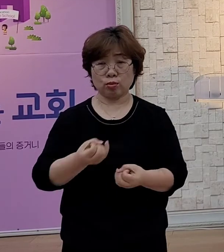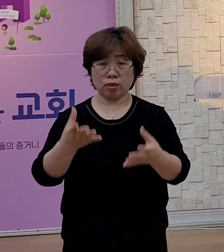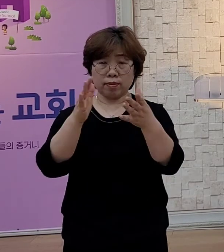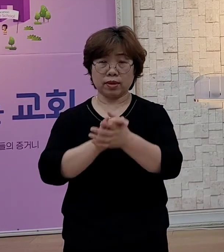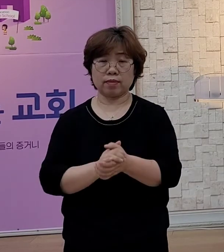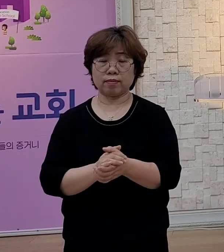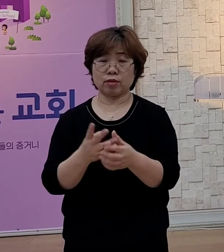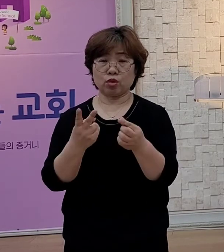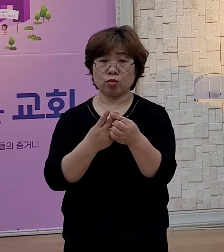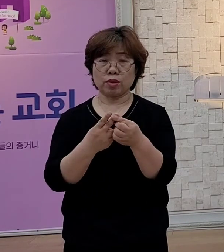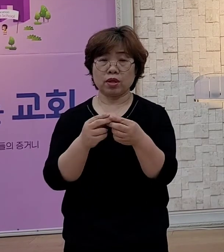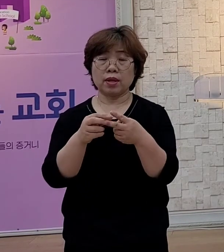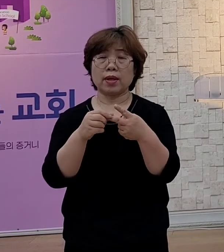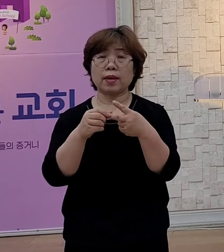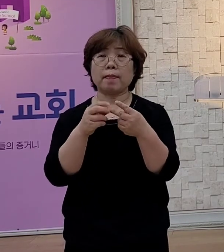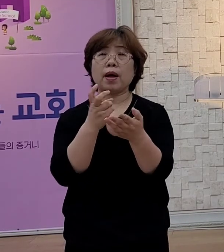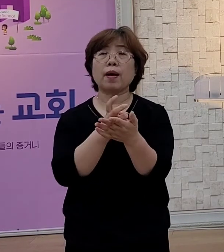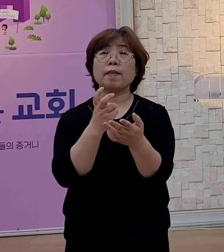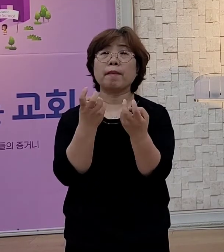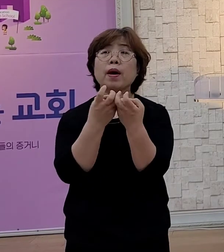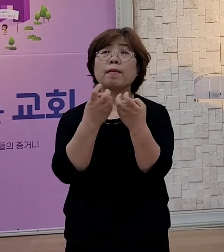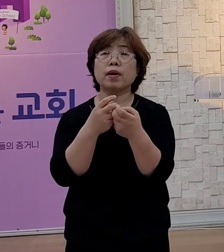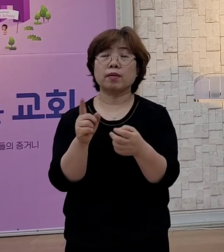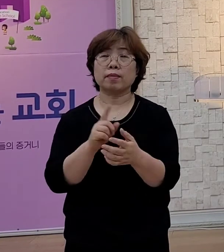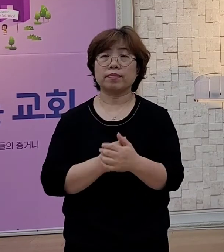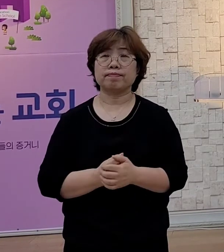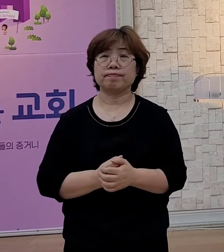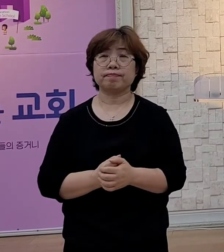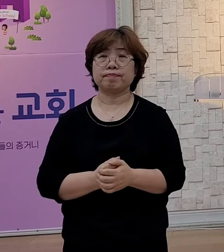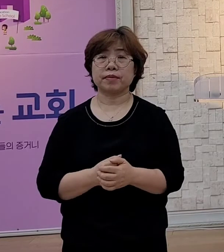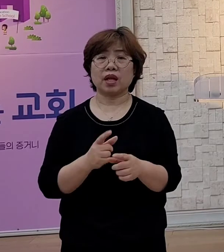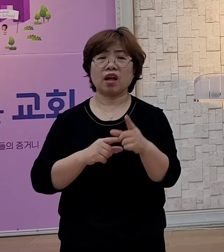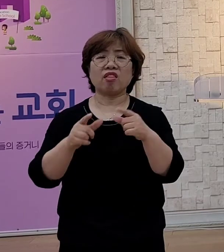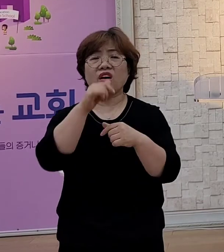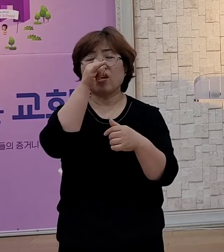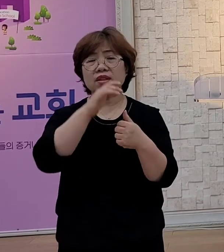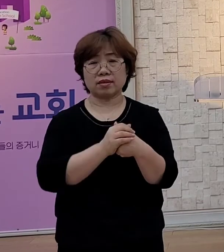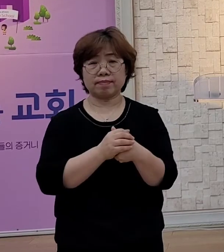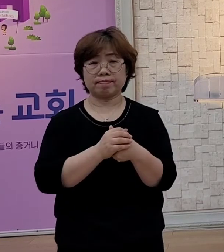뭡니까? 13절에 보면 또 한 가지가 더 있습니다.